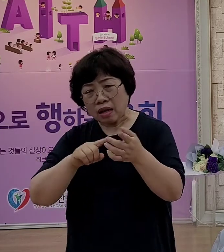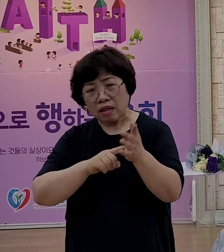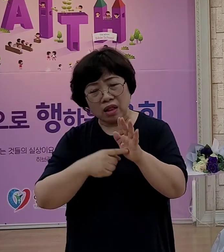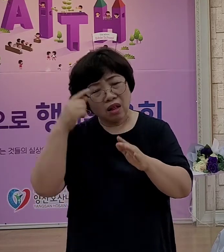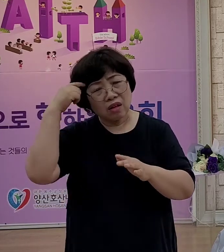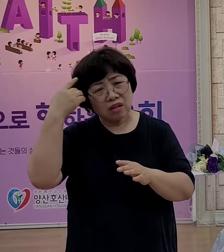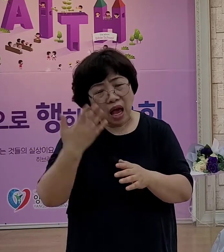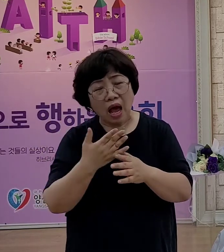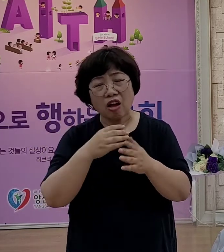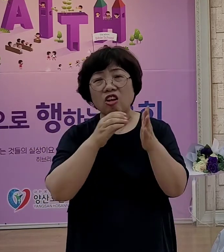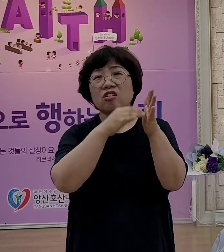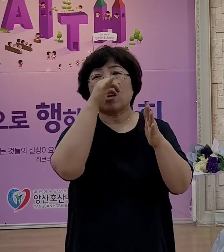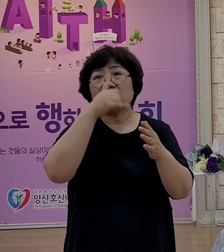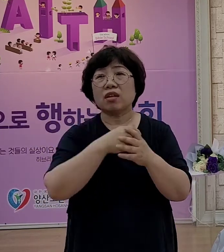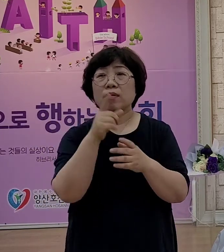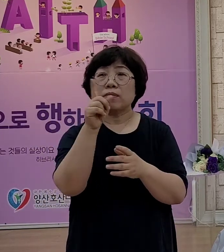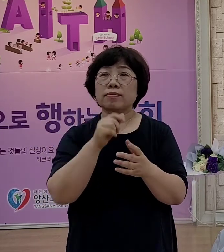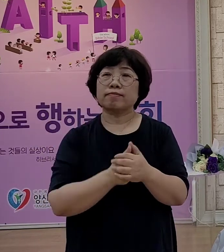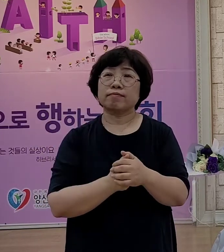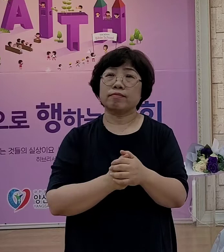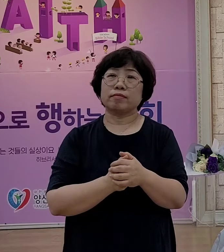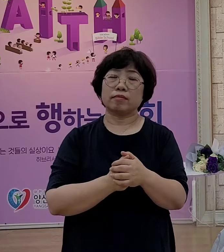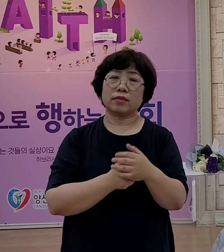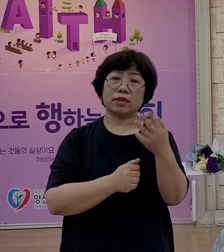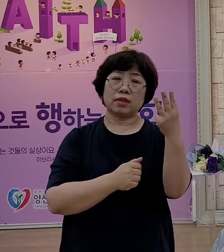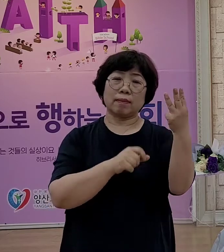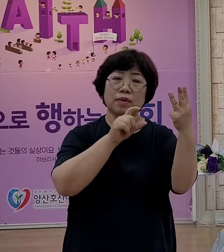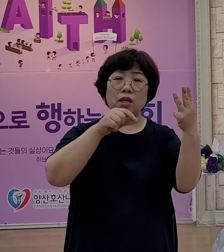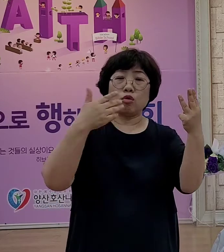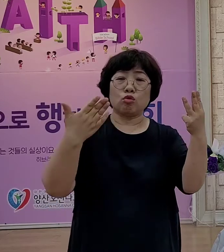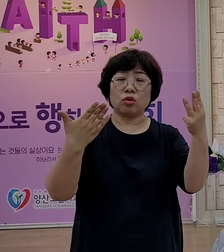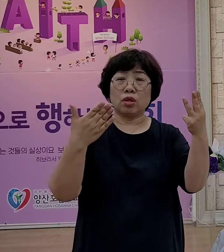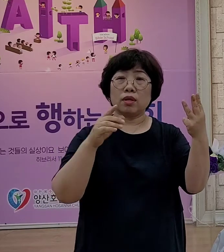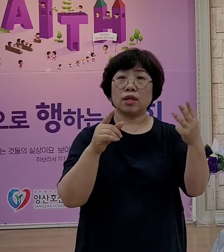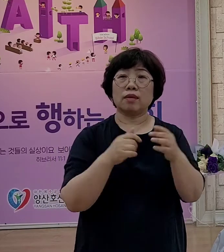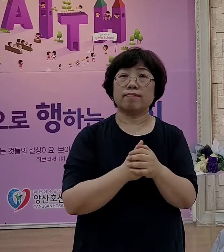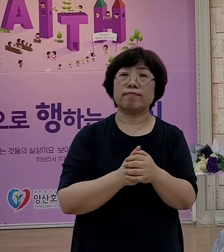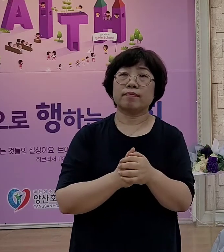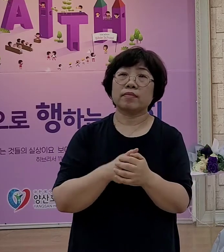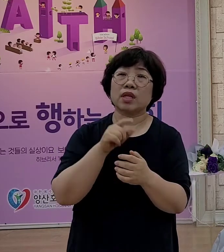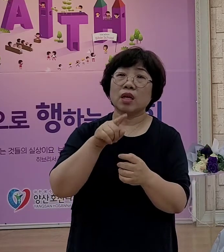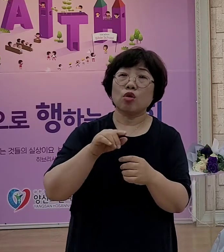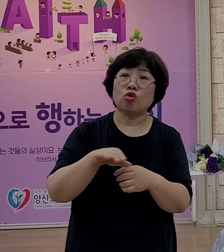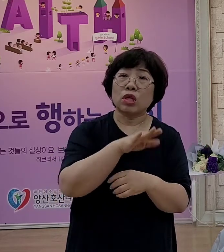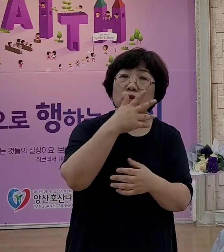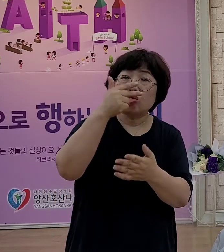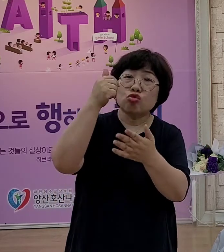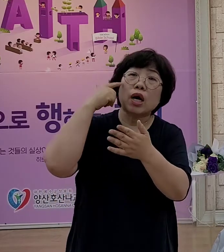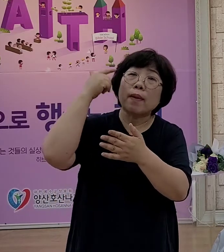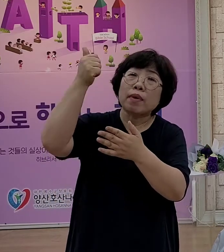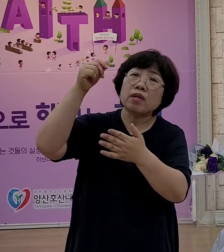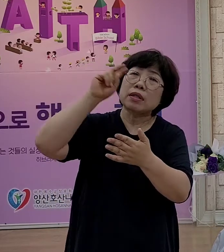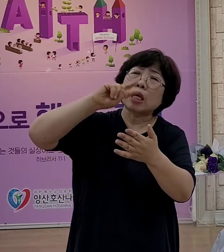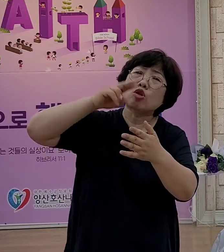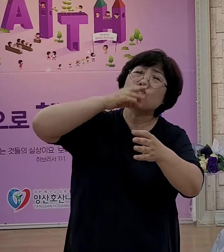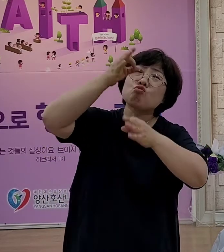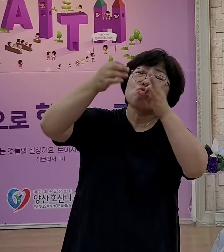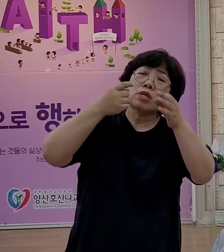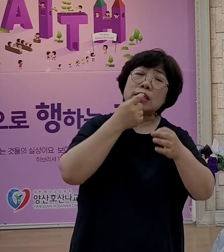여러분 9절 10절에 보세요. 정말 가슴 뜨끔한 말을 합니다. 이것으로 우리가 주 아버지를